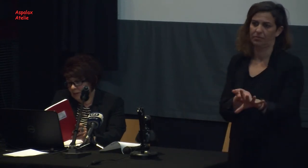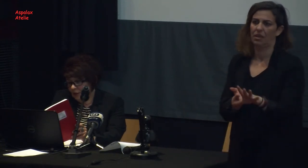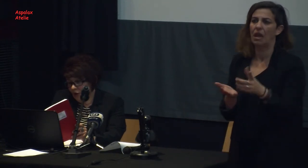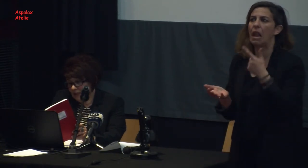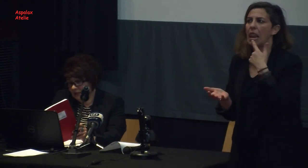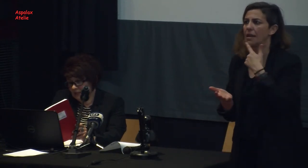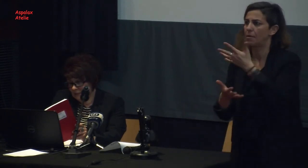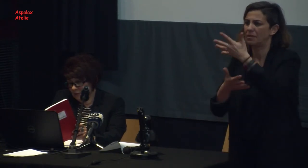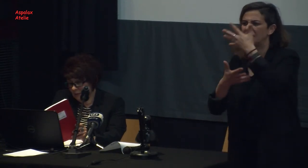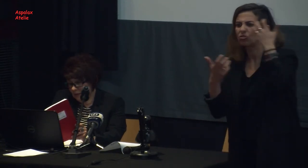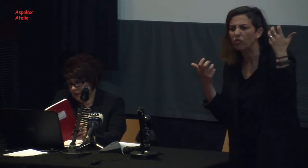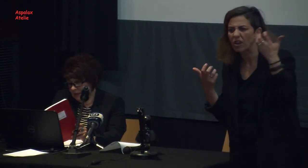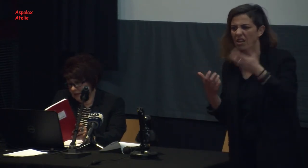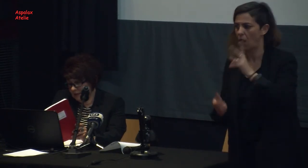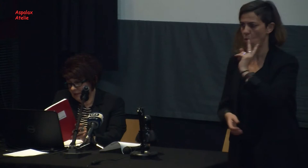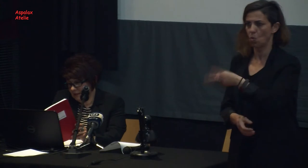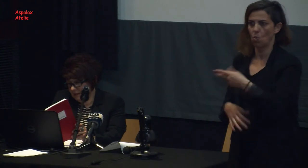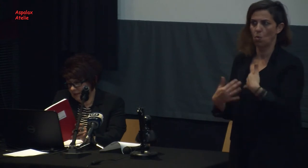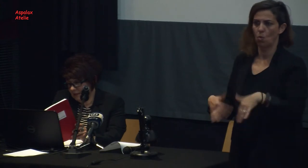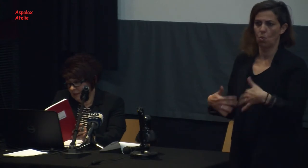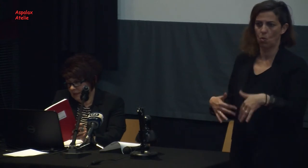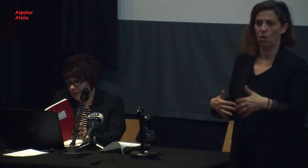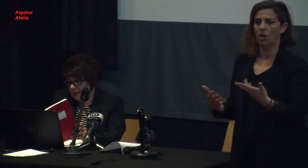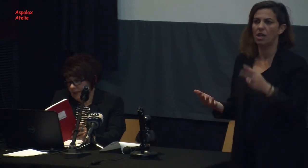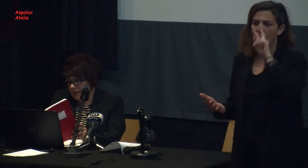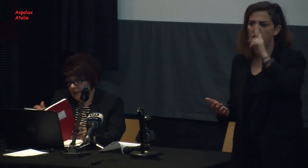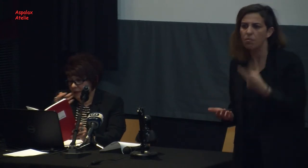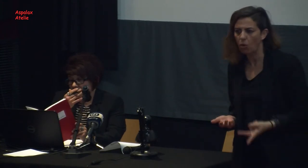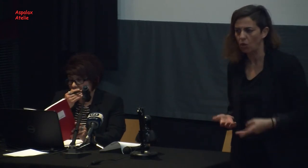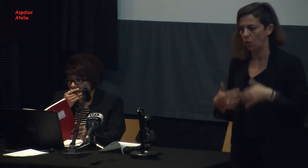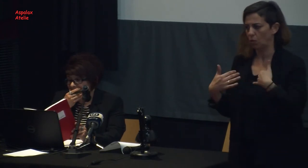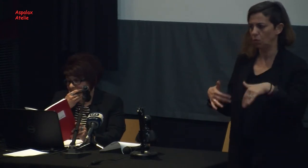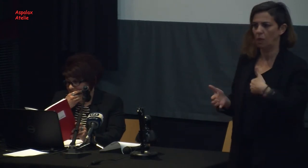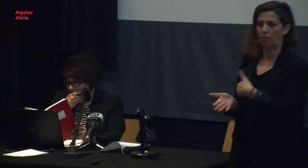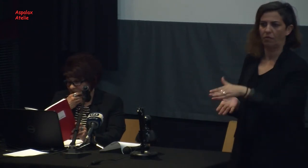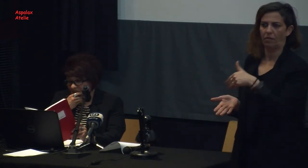Από τις πιο αρνητικές πεποιθήσεις